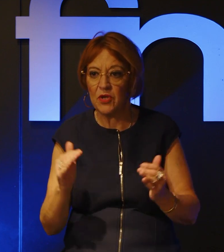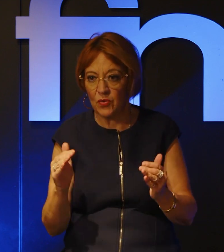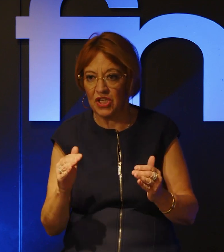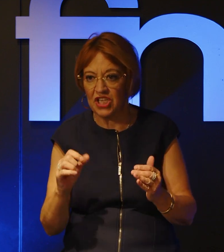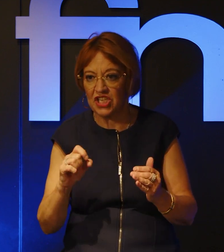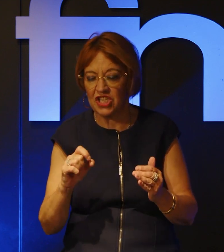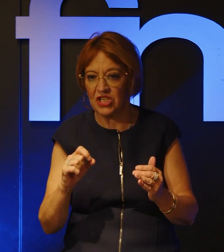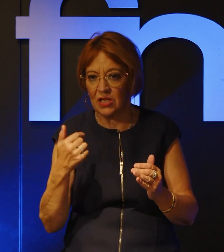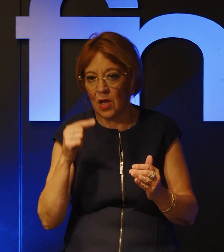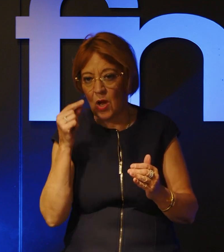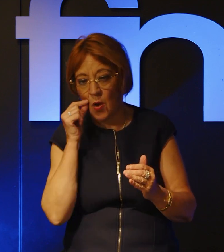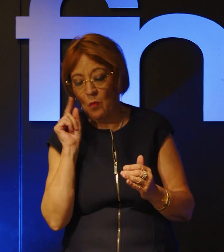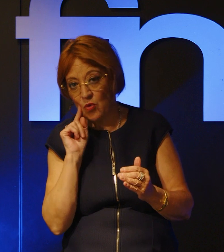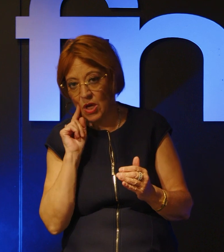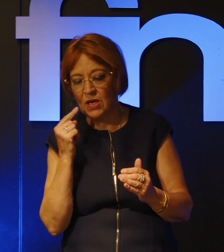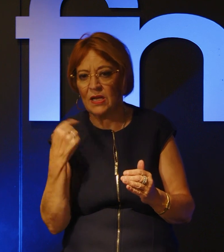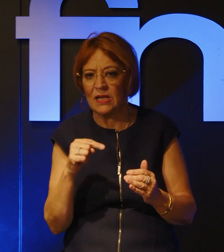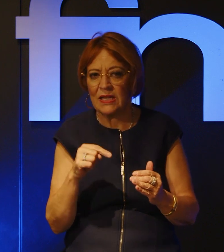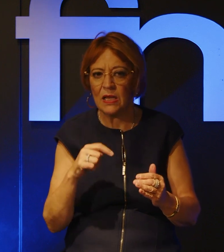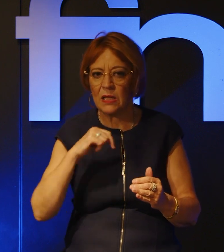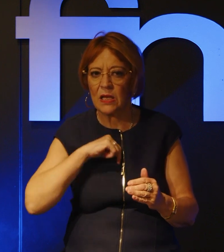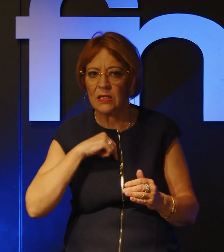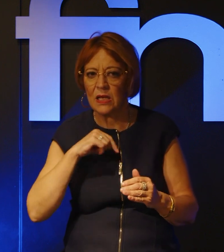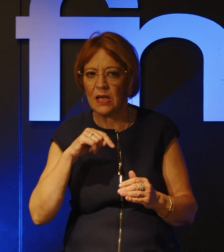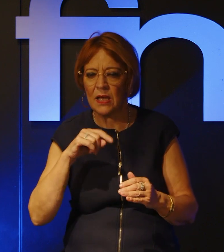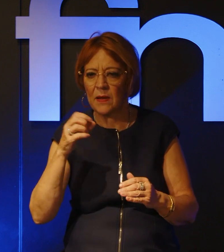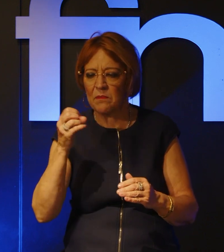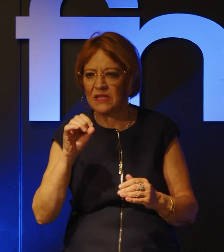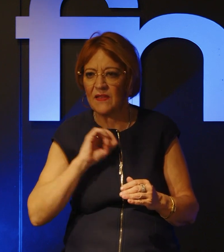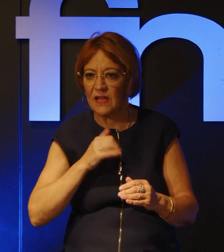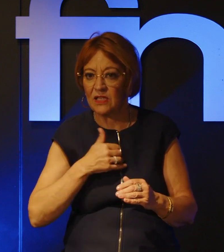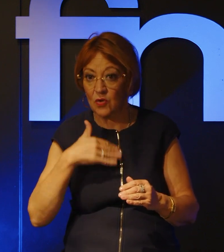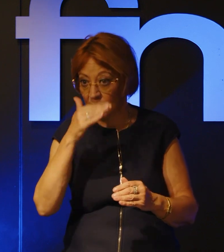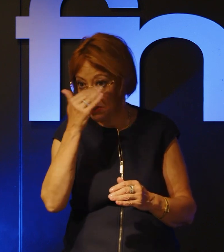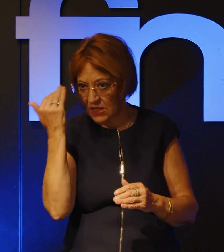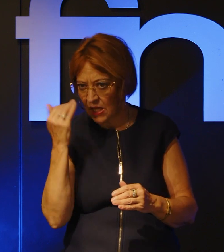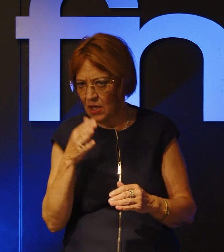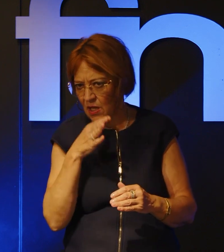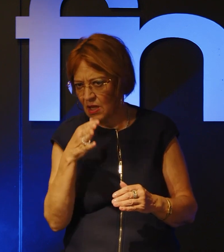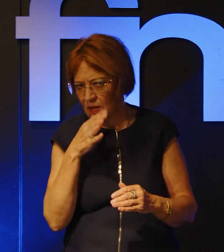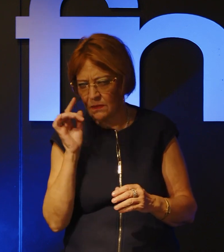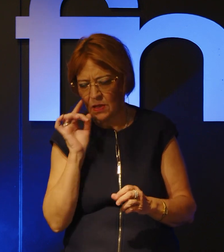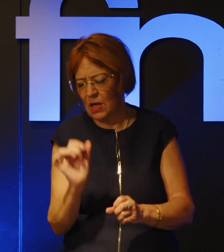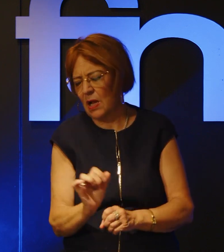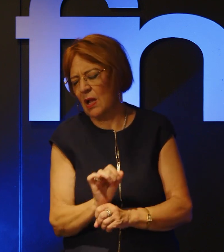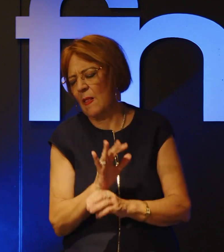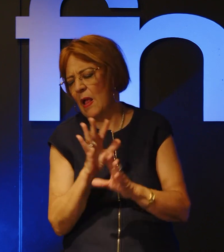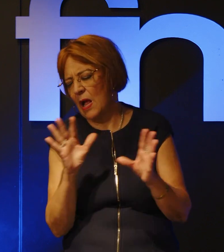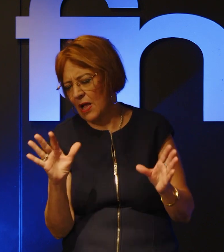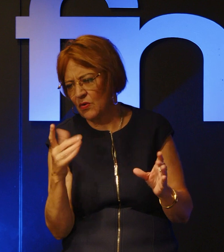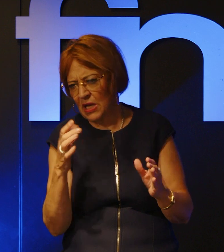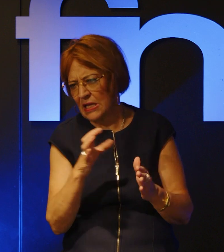internalizam muito muito facilmente estas mensagens e no campo da Saúde Mental nós temos correlatos muito claros temos consensos